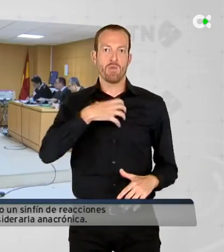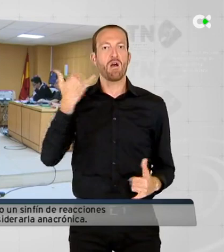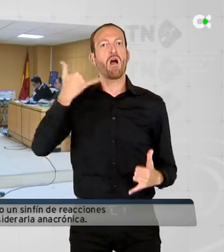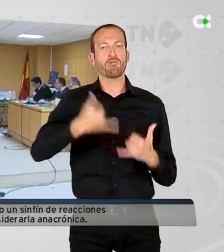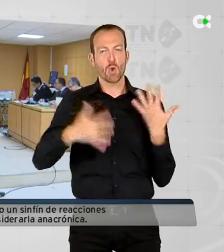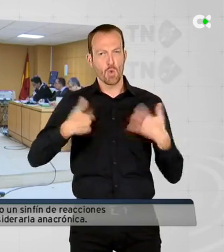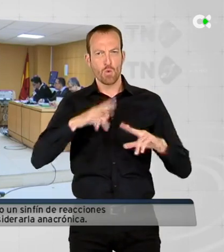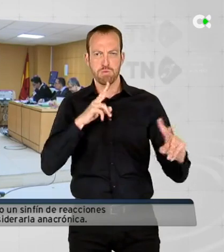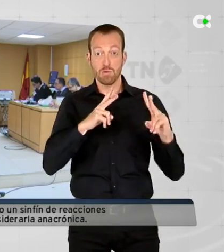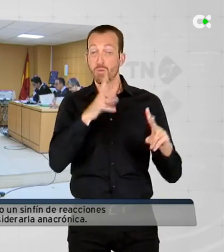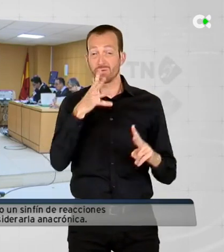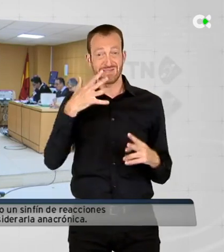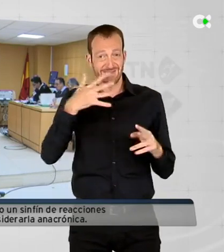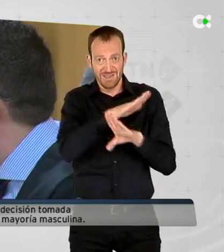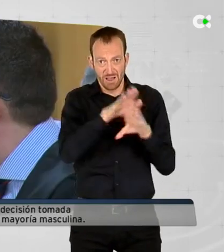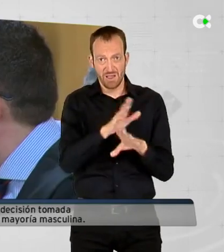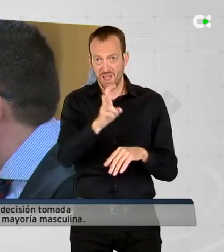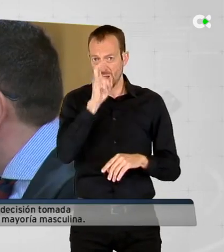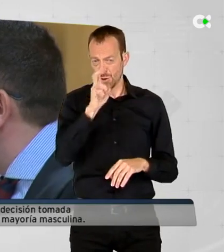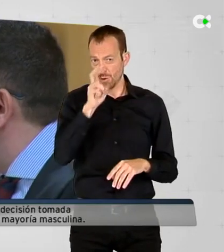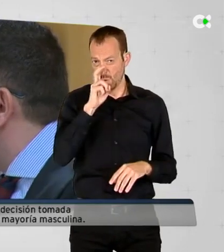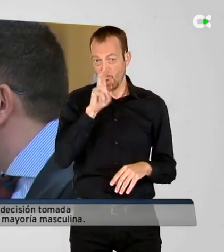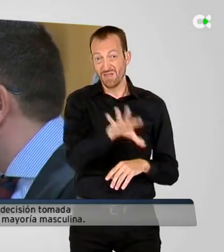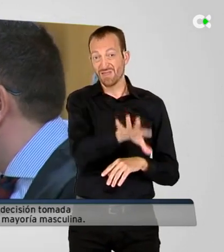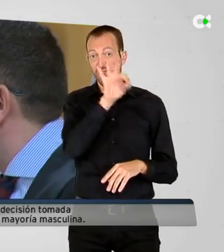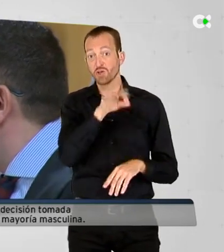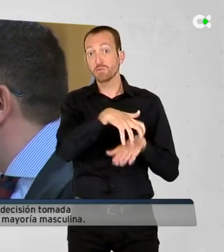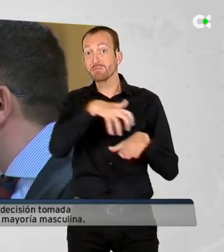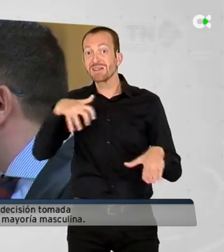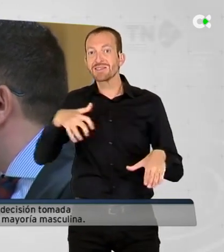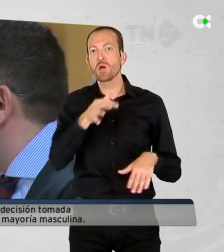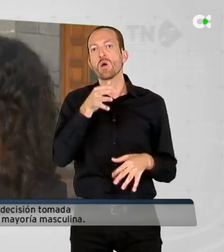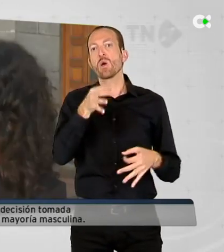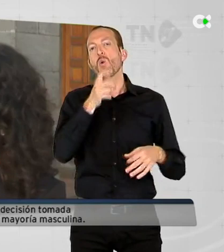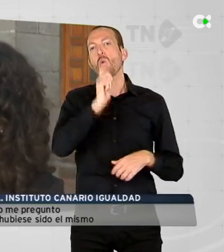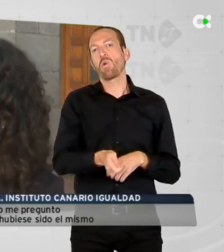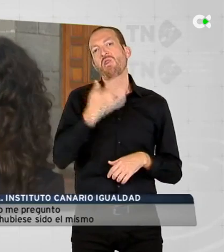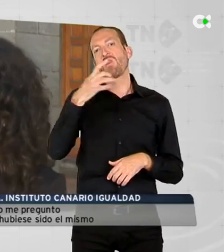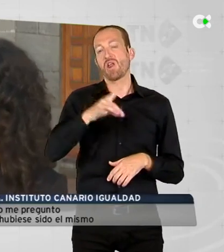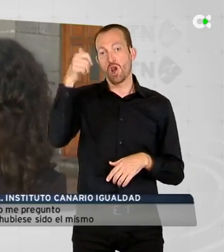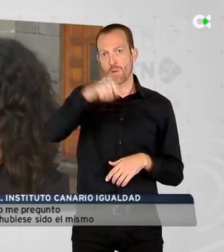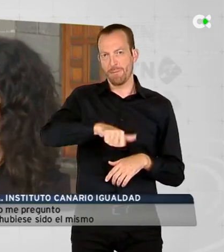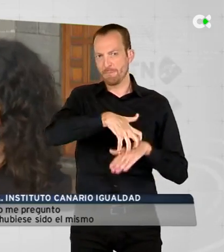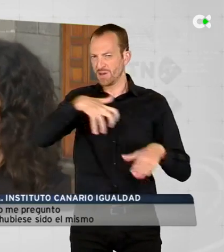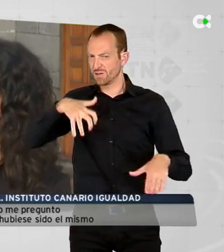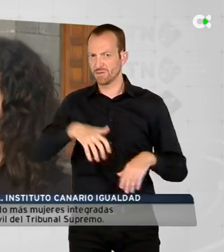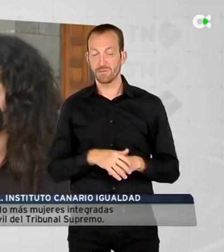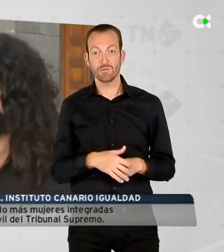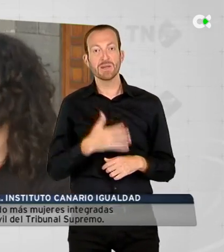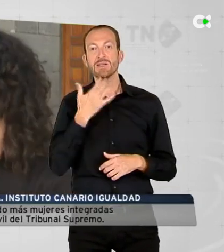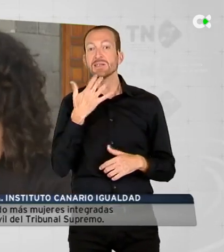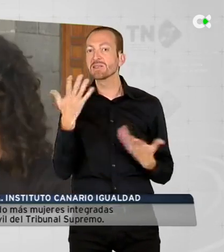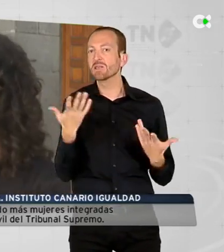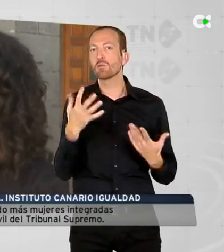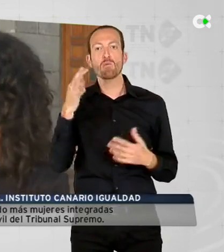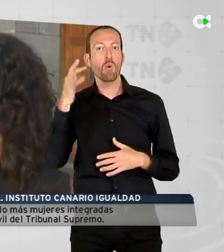reacciones por considerarla anacrónica, una decisión tomada en su mayoría por hombres. Yo me pregunto si el fallo hubiese sido el mismo de